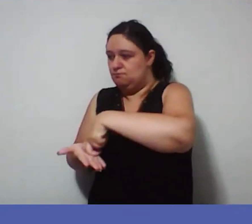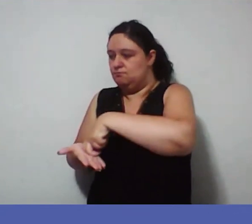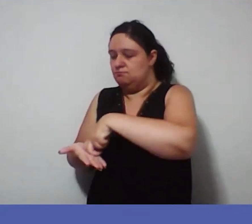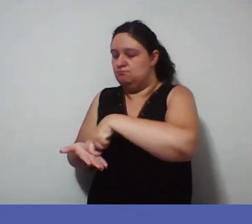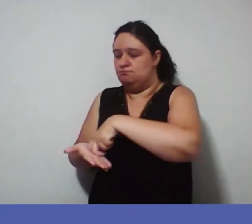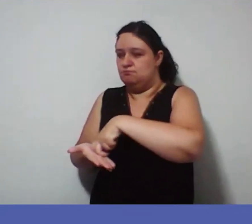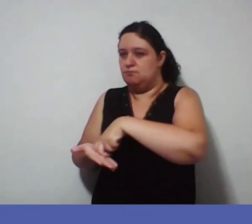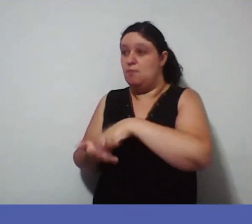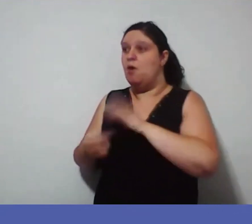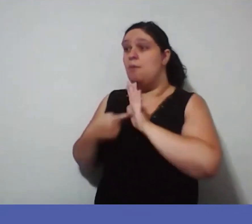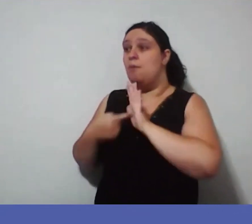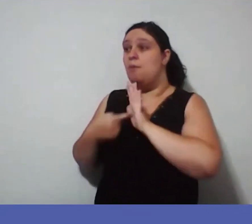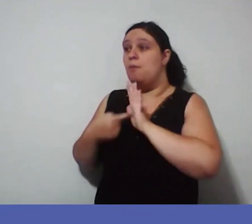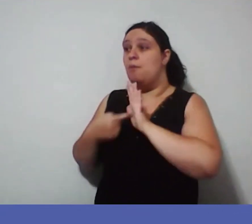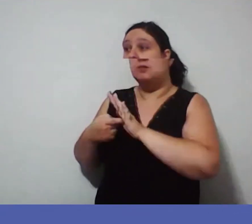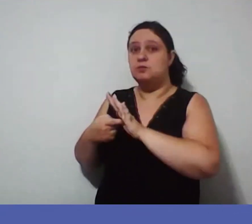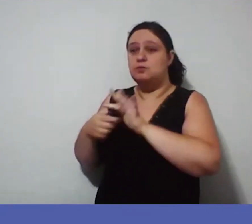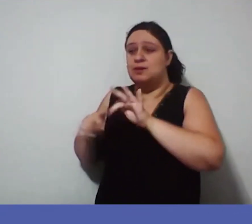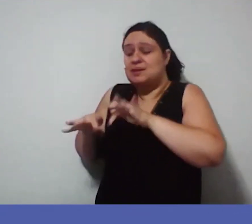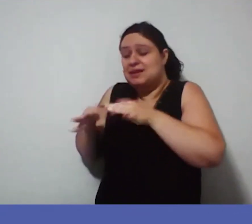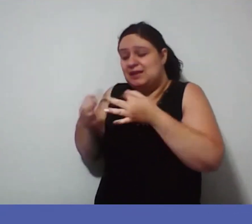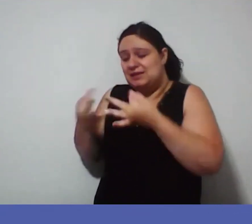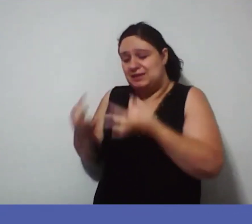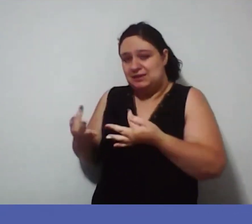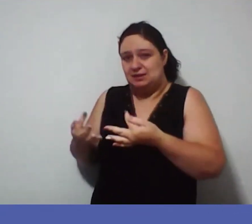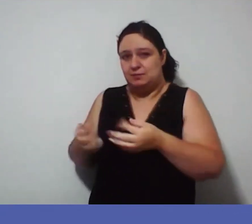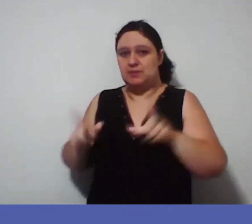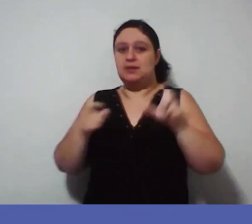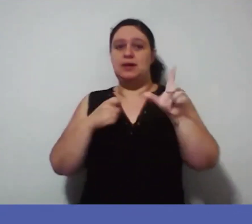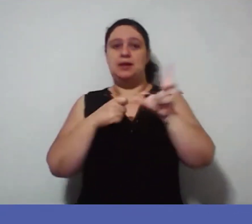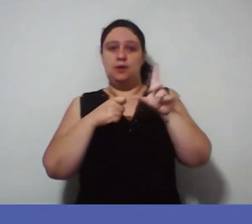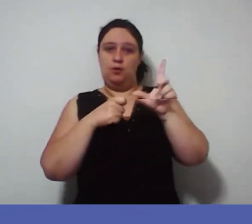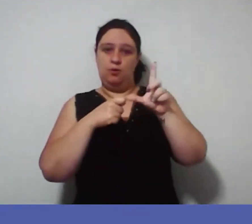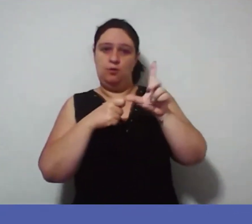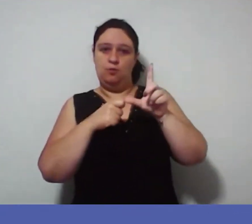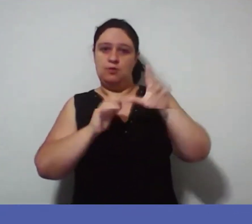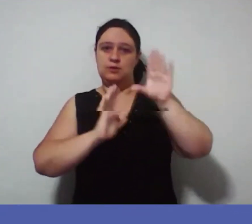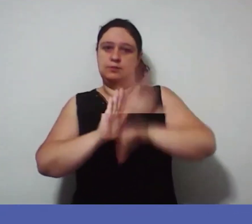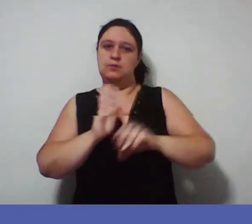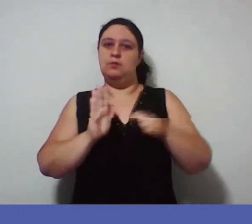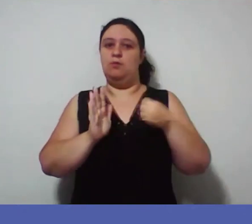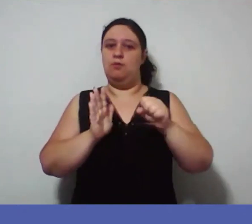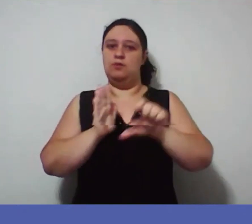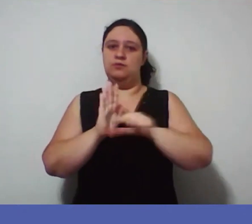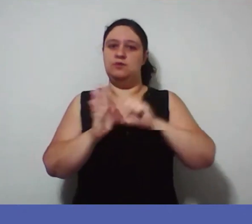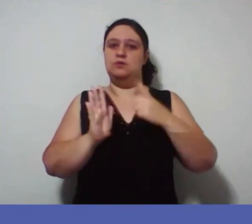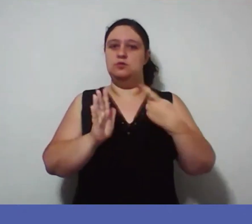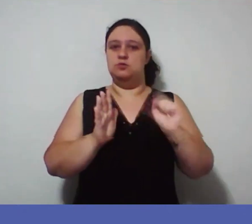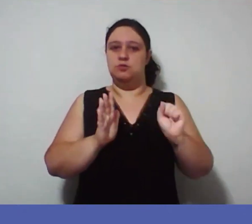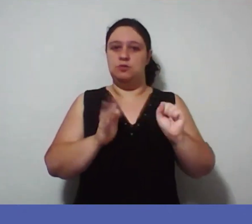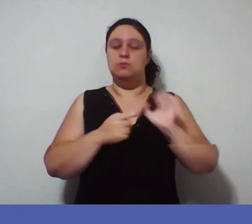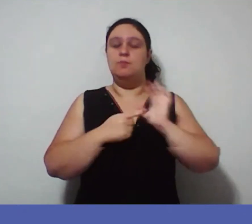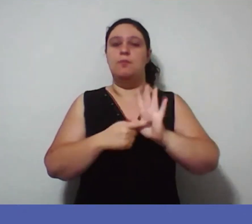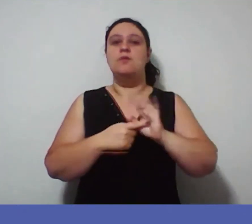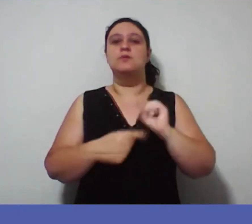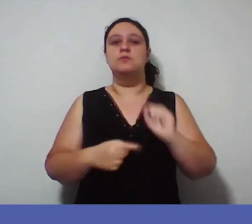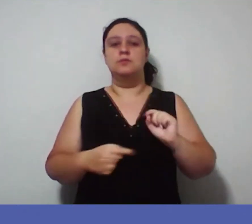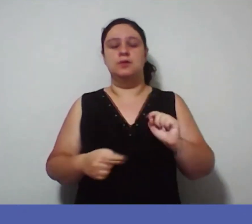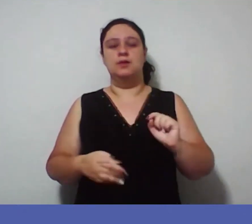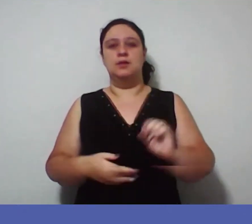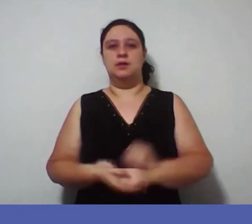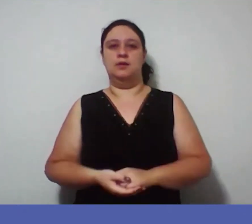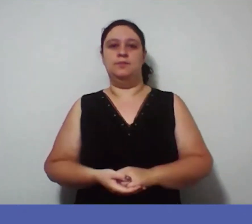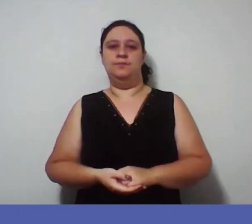Jesus. E no Evangelho de Lucas, em Lucas 8:18, revela que ele era um homem que